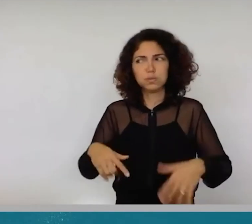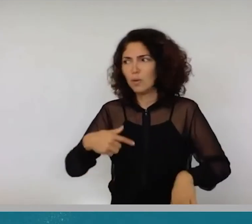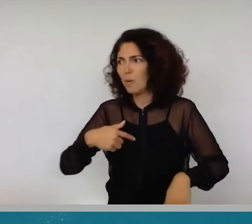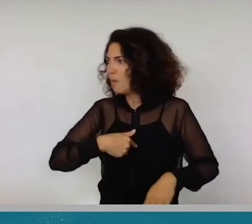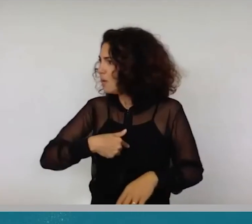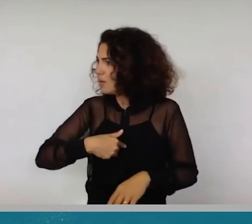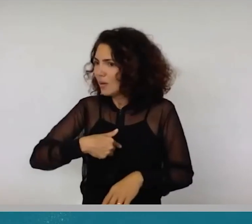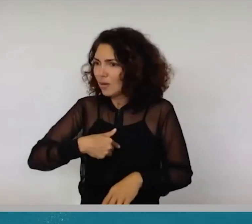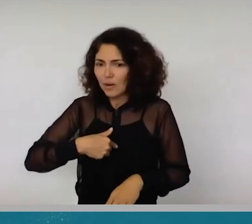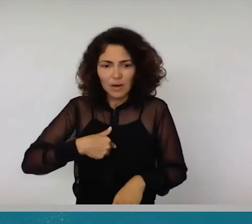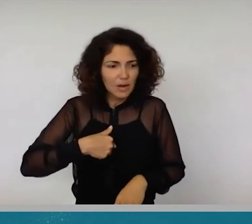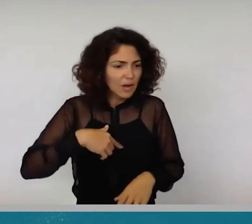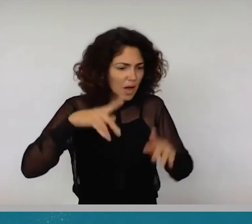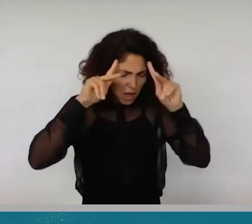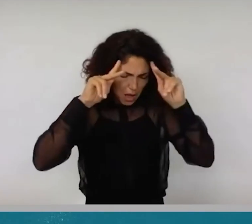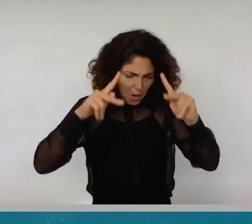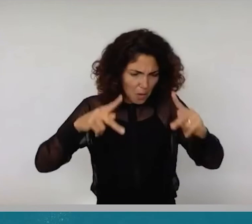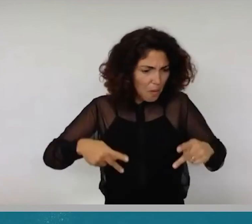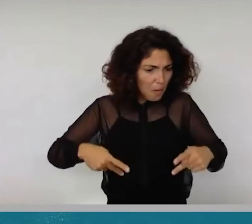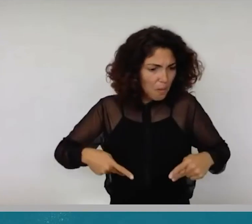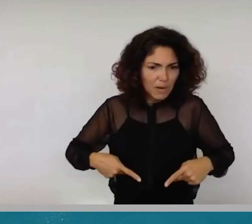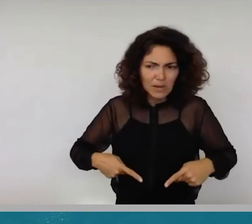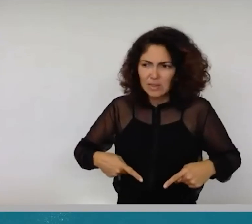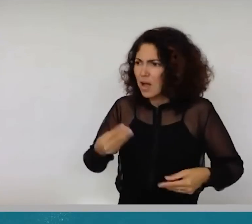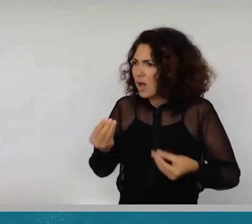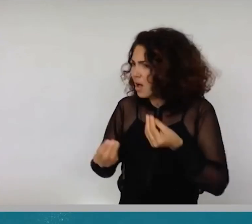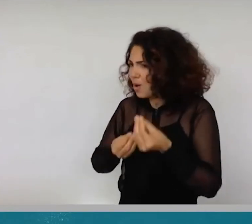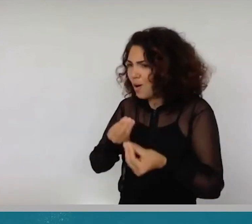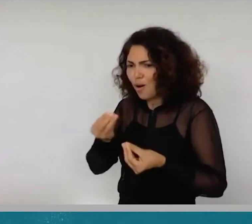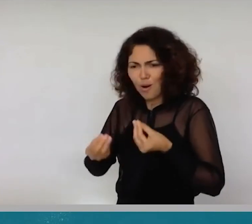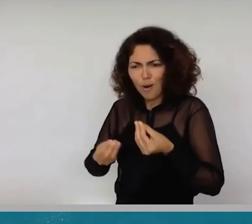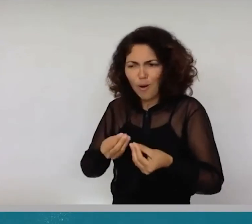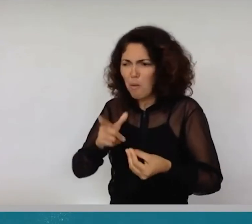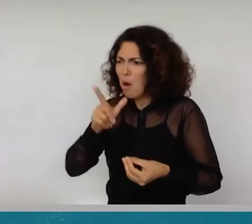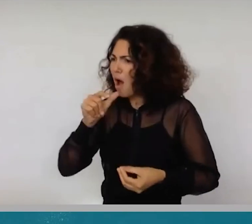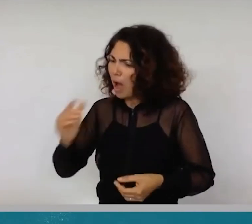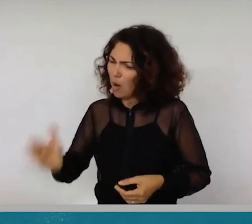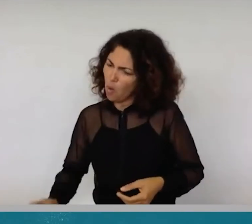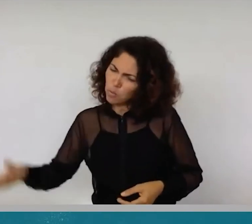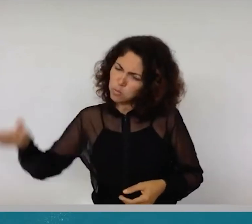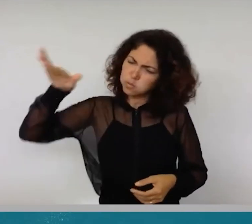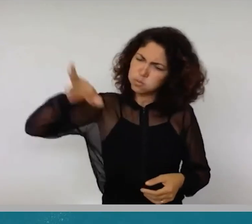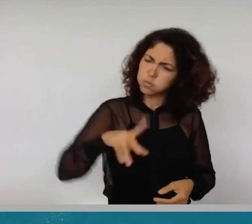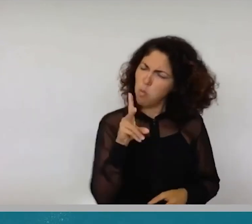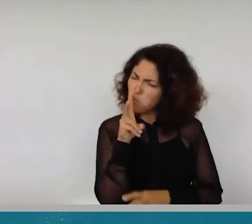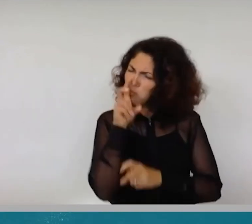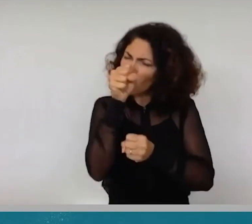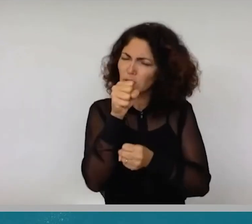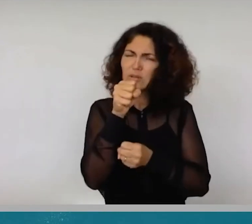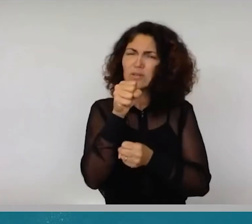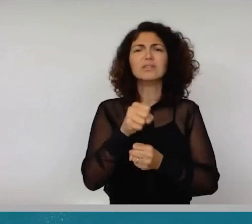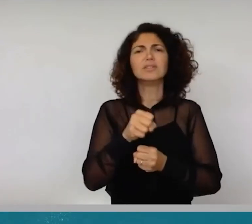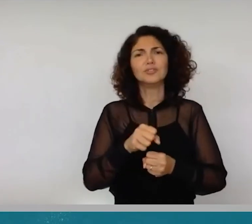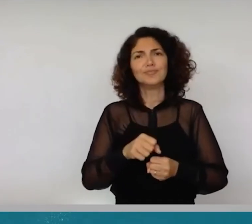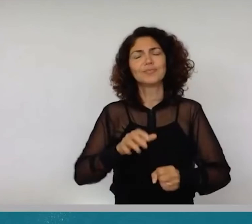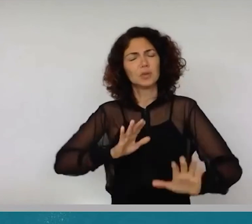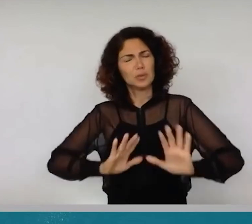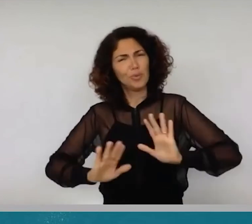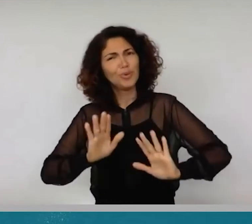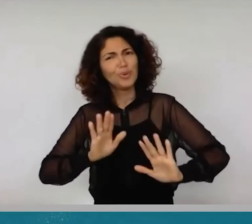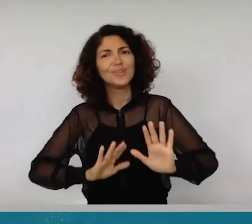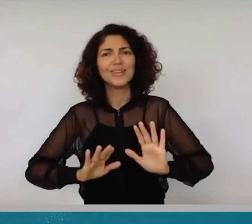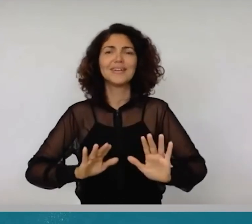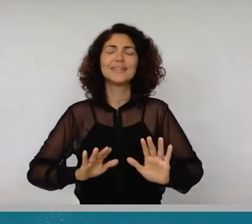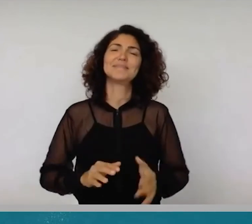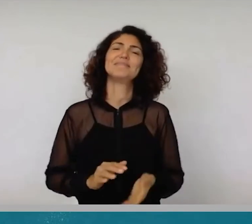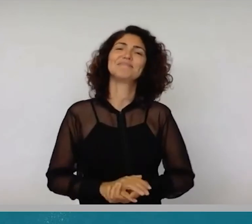homem perto da natureza? Cuidado com isso, né? Outra vez eu estava no carro